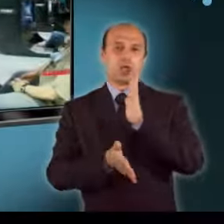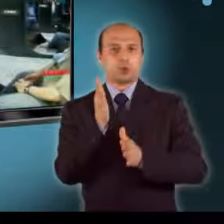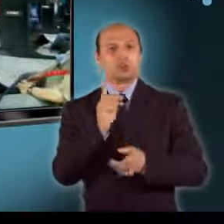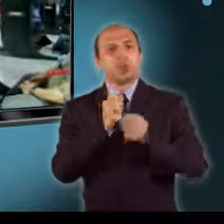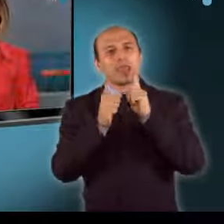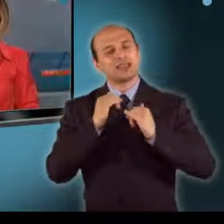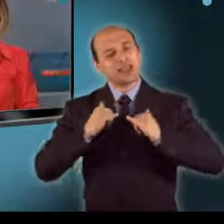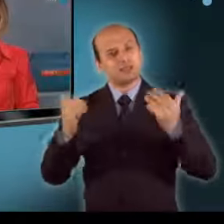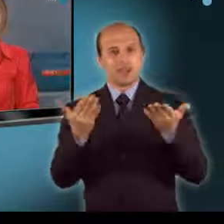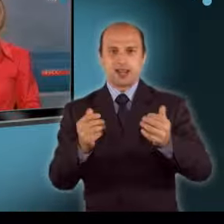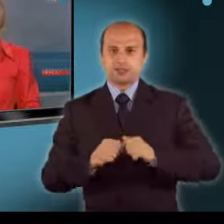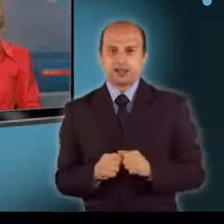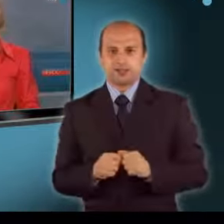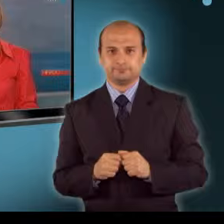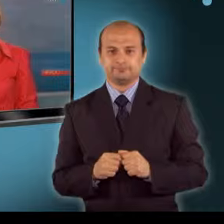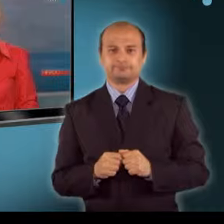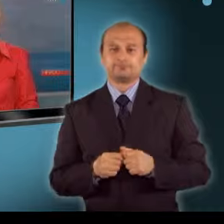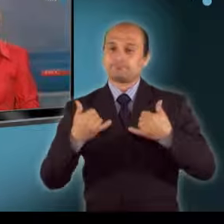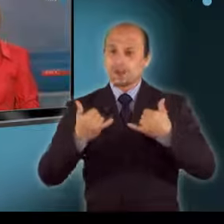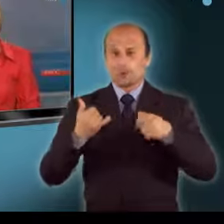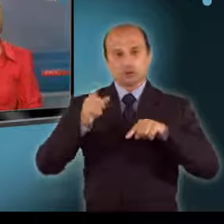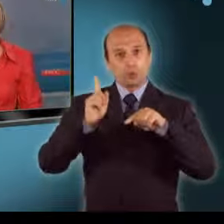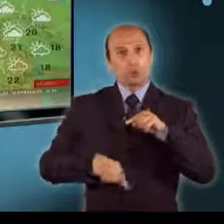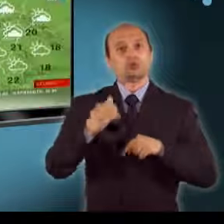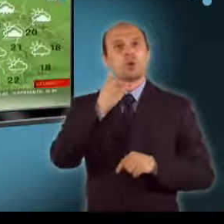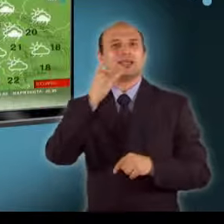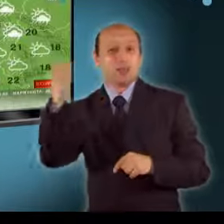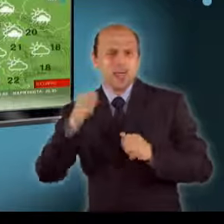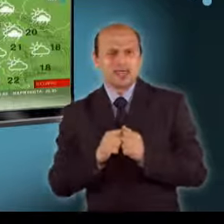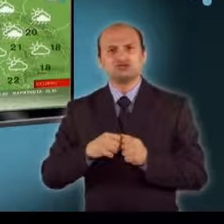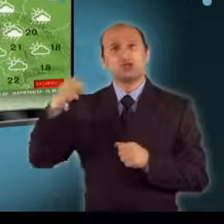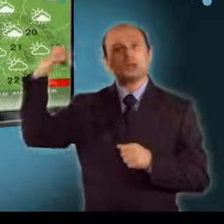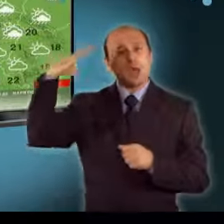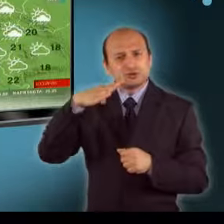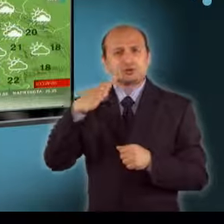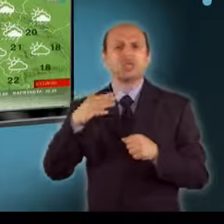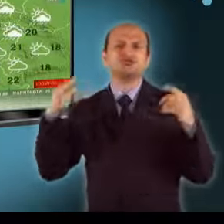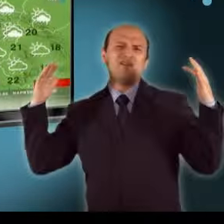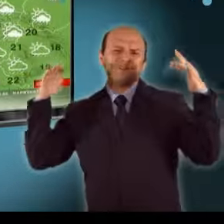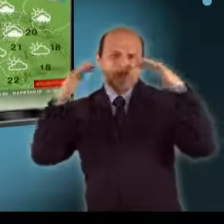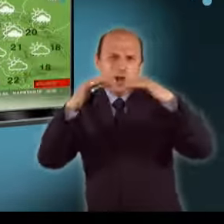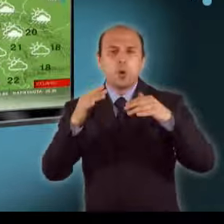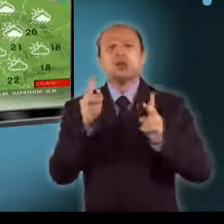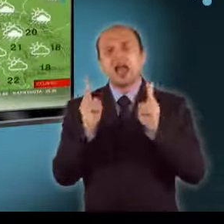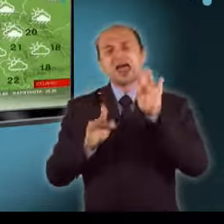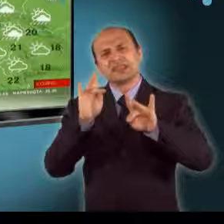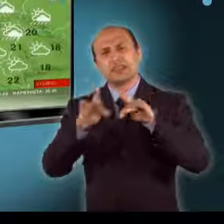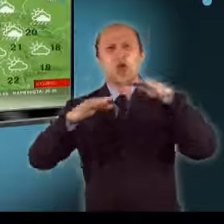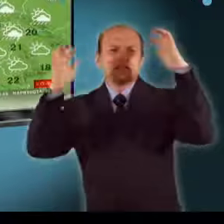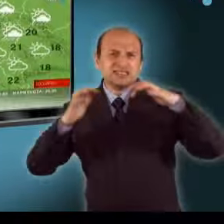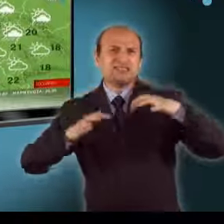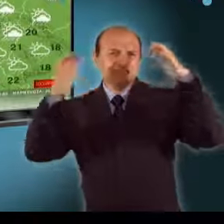fejlesztenek. Végül az itthoni időjárásról. A napsütés mellett időnként erősen megnövekszik a felhőzet, elszórtan